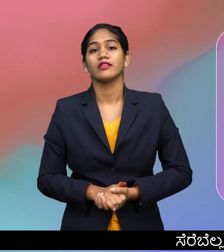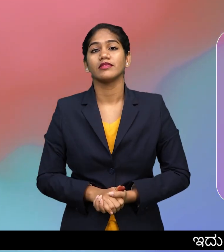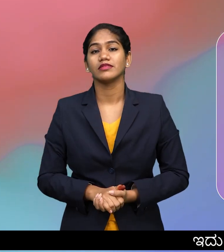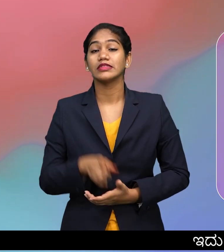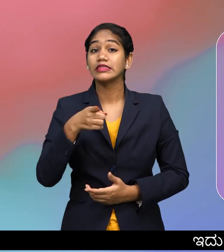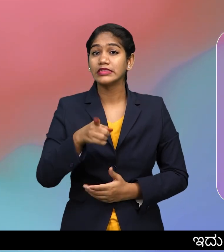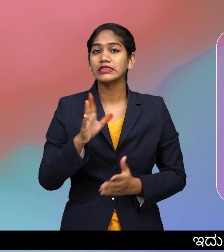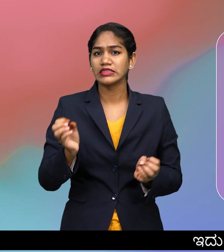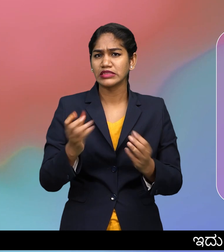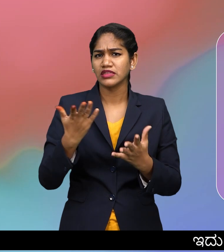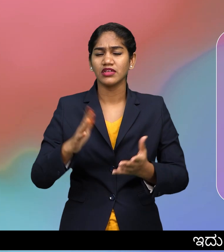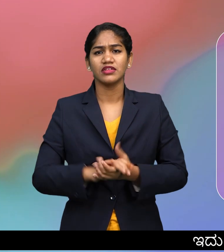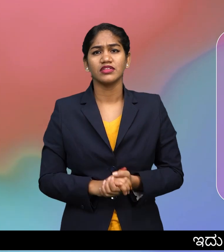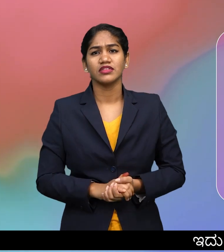ಇದು ಮ್ಯಾಸ್ಟಿಕೇಷನ್,